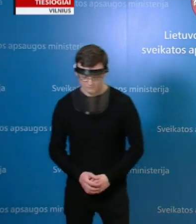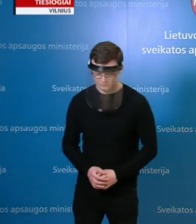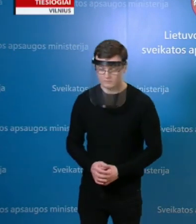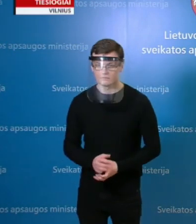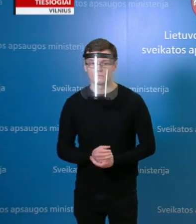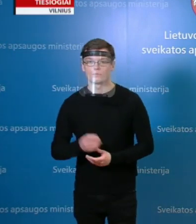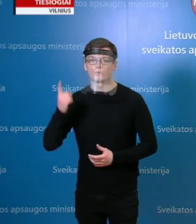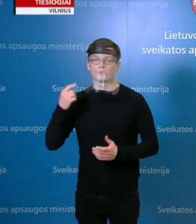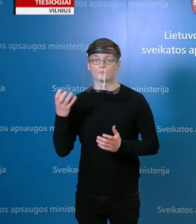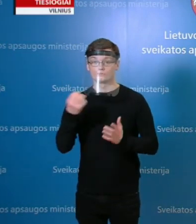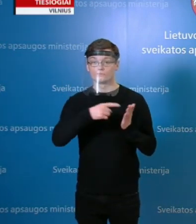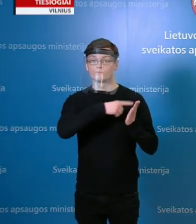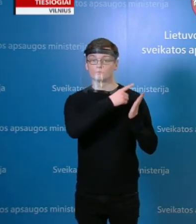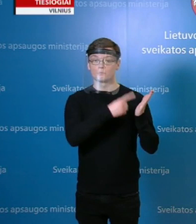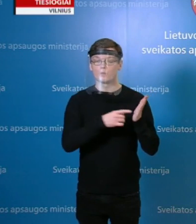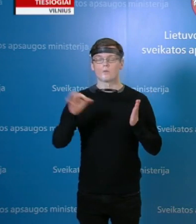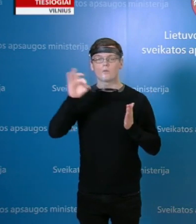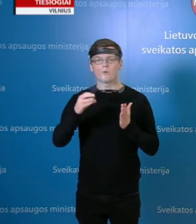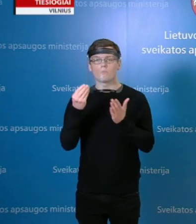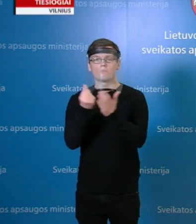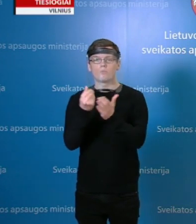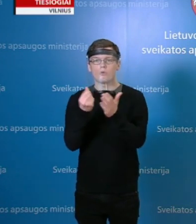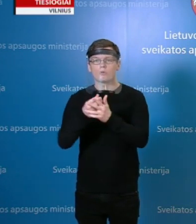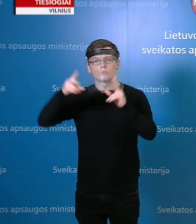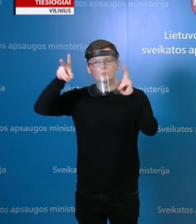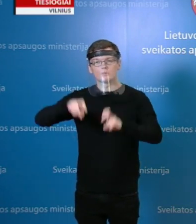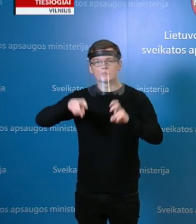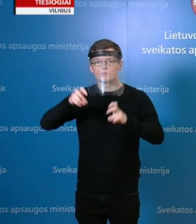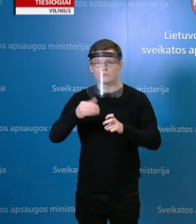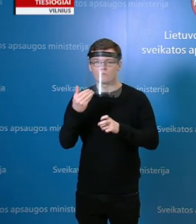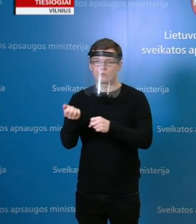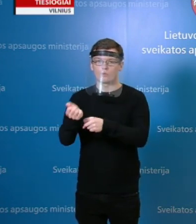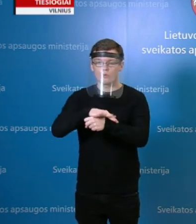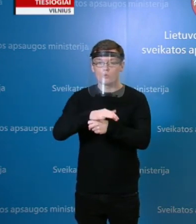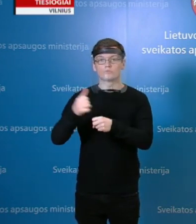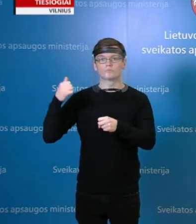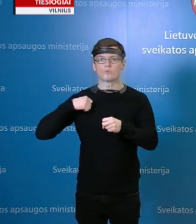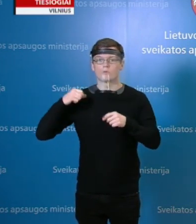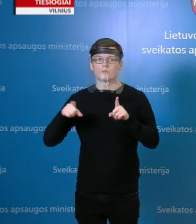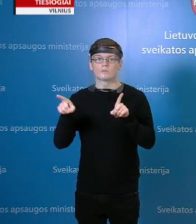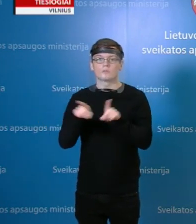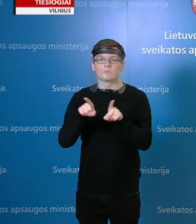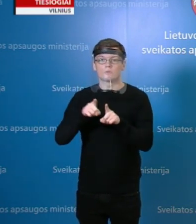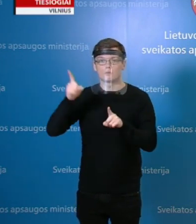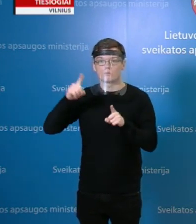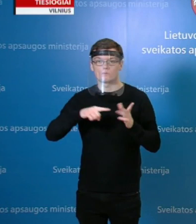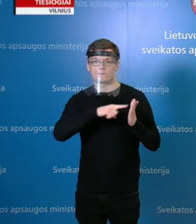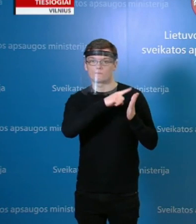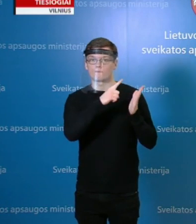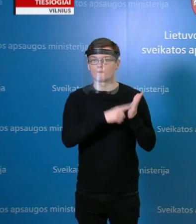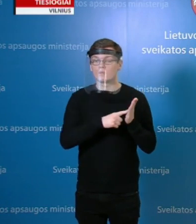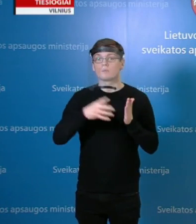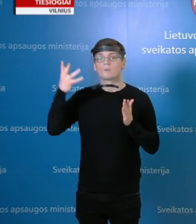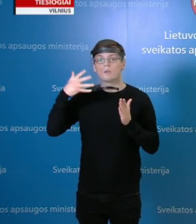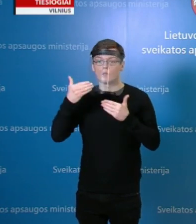turėčiau dar vieną apie mokamus tyrimus dėl COVID-19. Iš tiesų žmonės irgi teiraujasi, ar bus kažkada leista atlikti